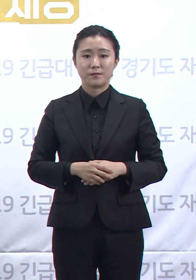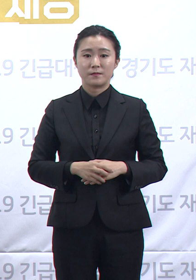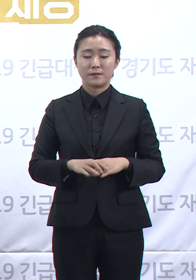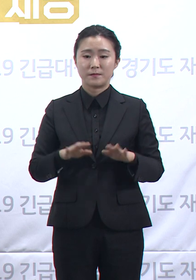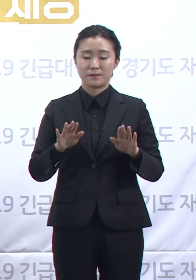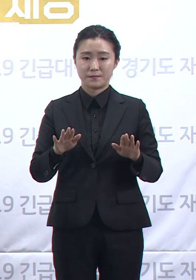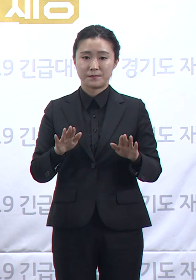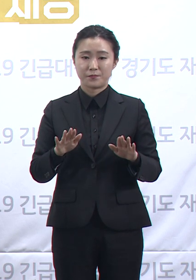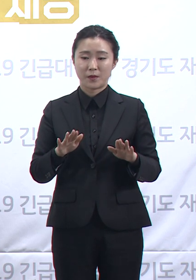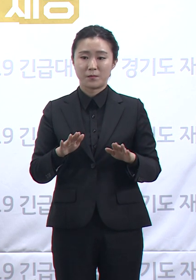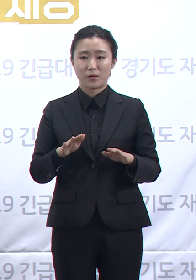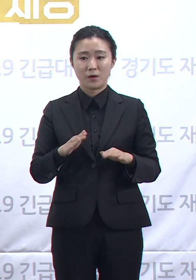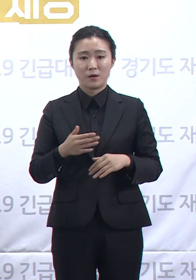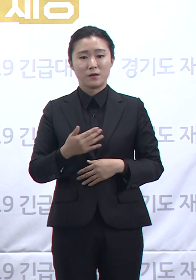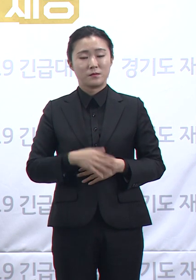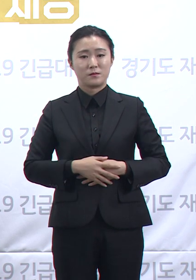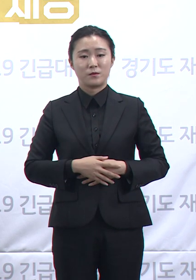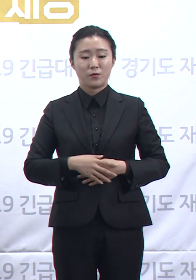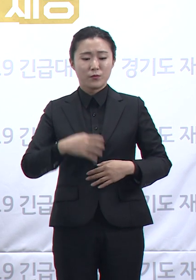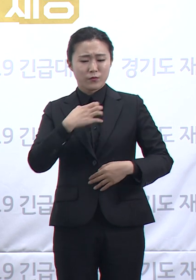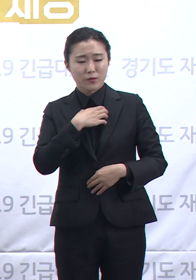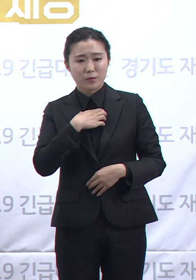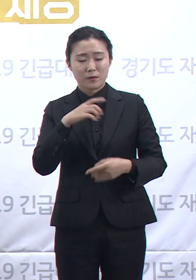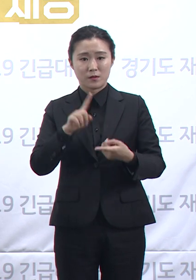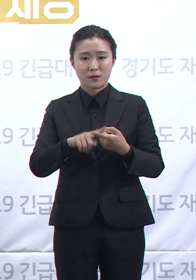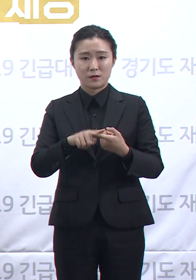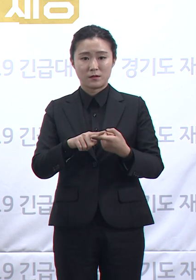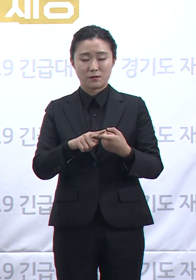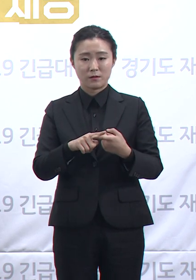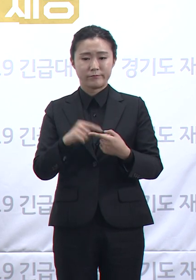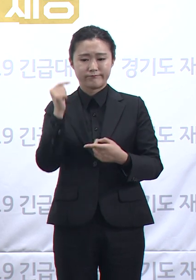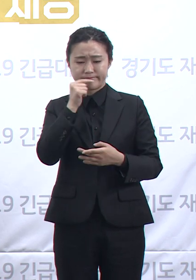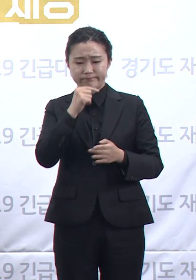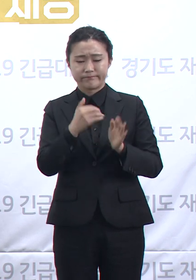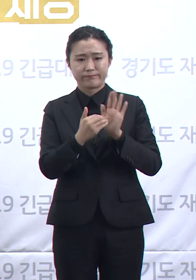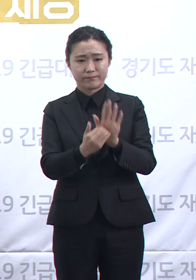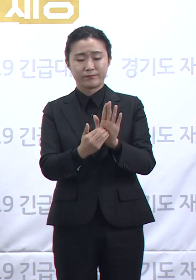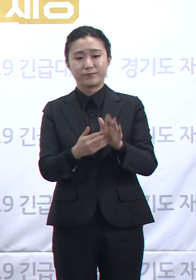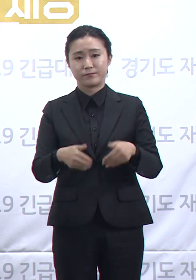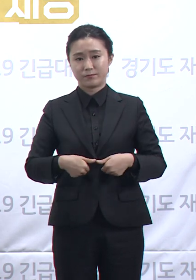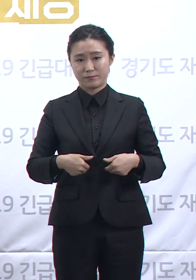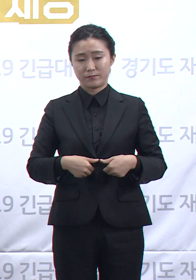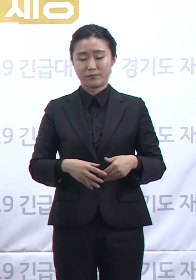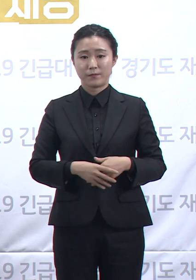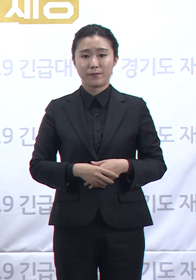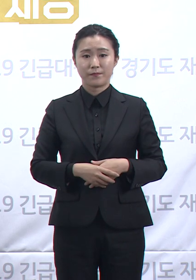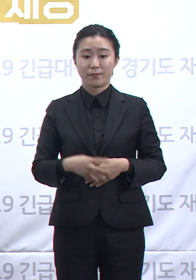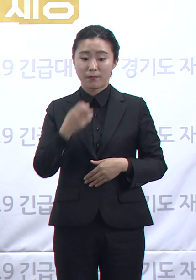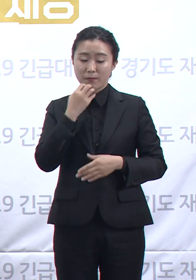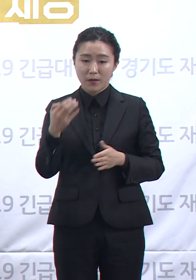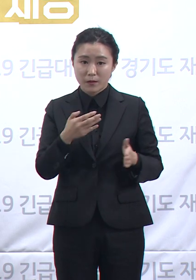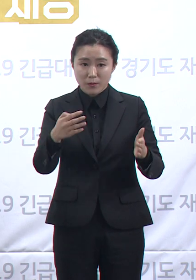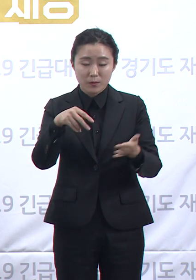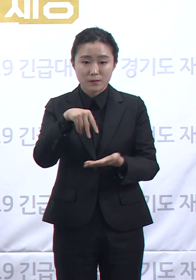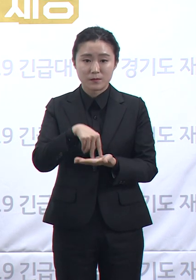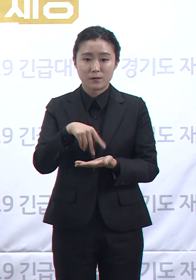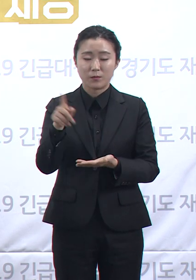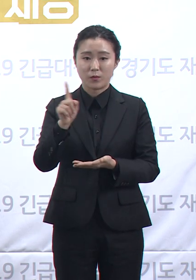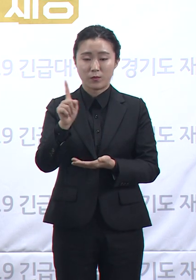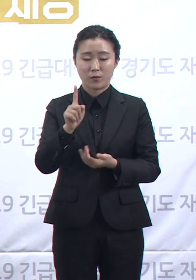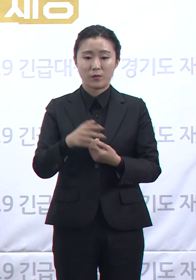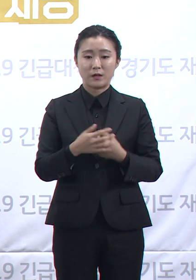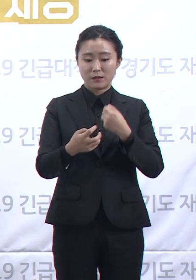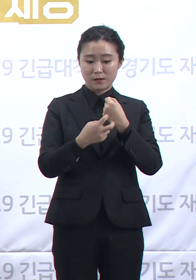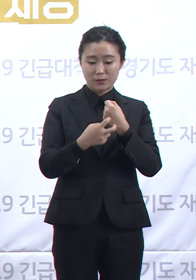당연하지만 가능성 있는 모든 일들을 철저히 대비하는 것 역시 중요합니다. 도는 앞으로도 보건소 및